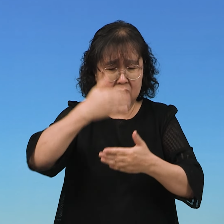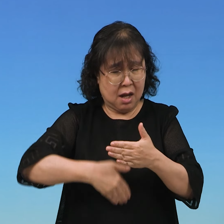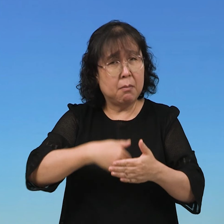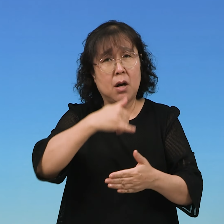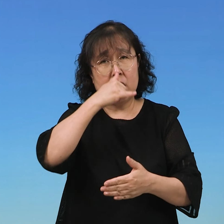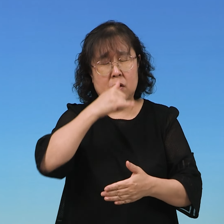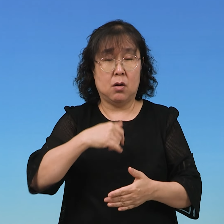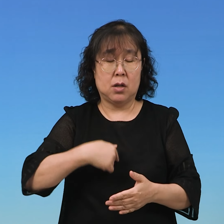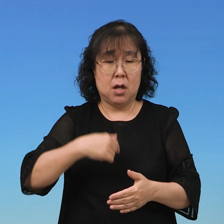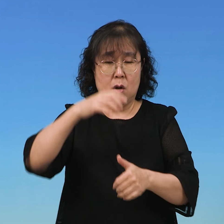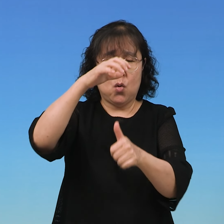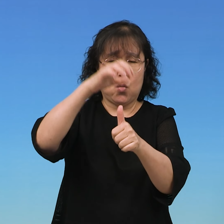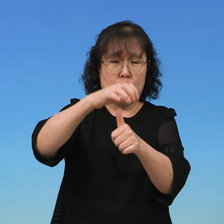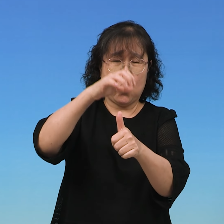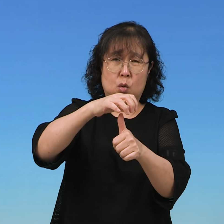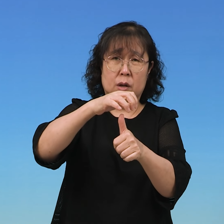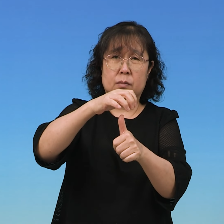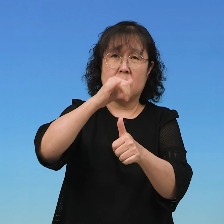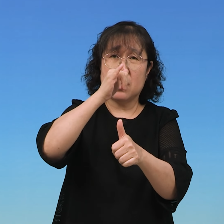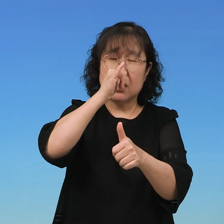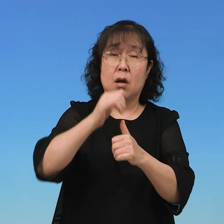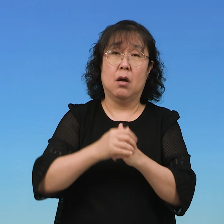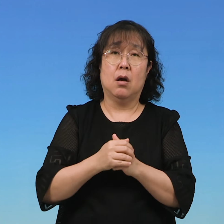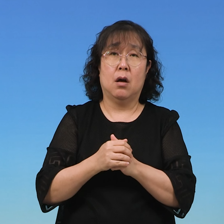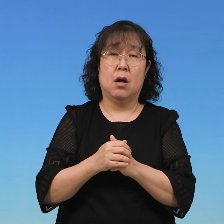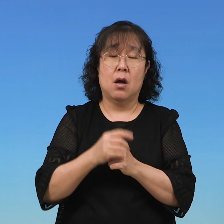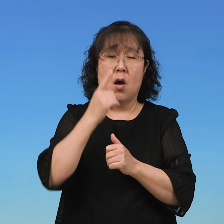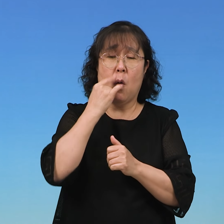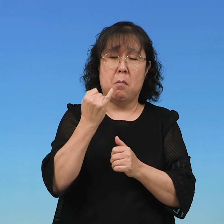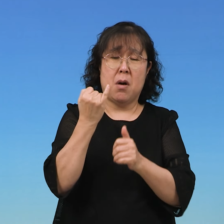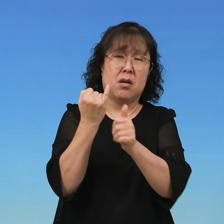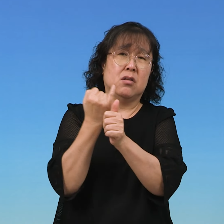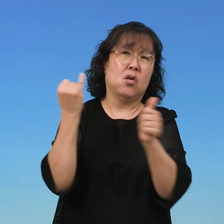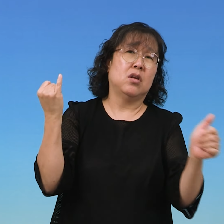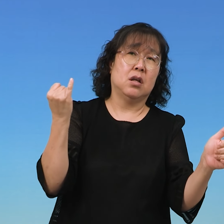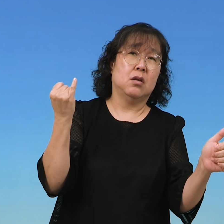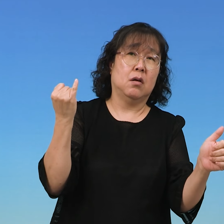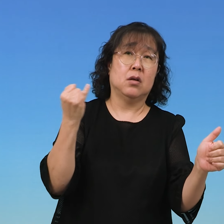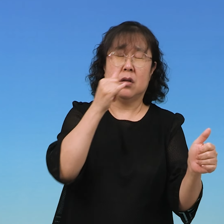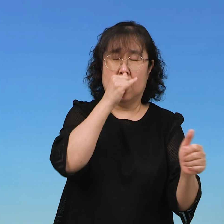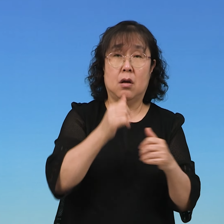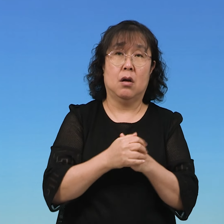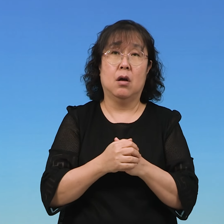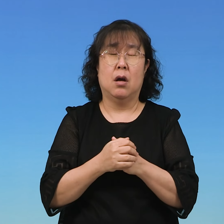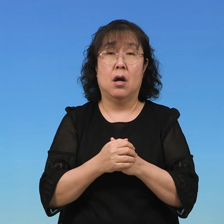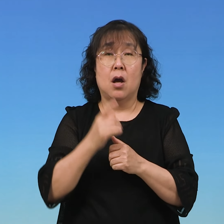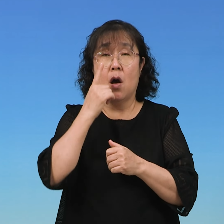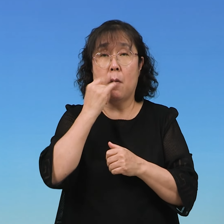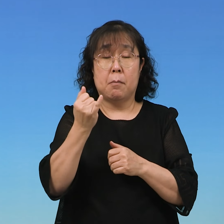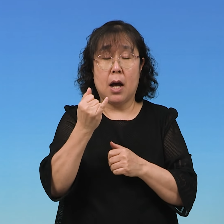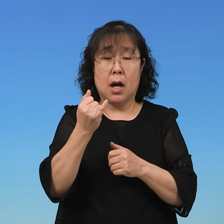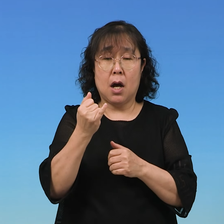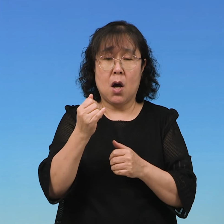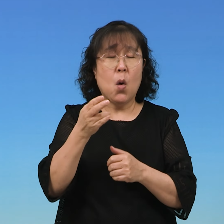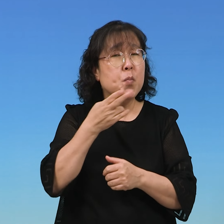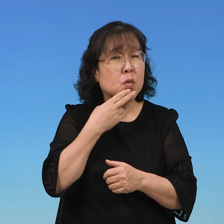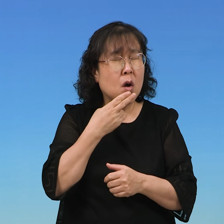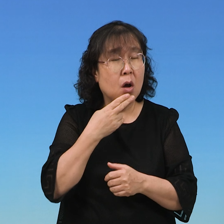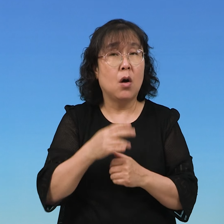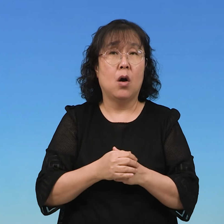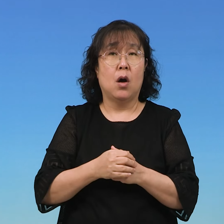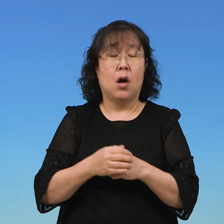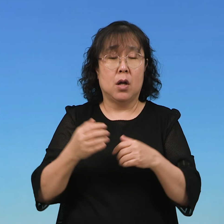야곱이 고립되고 단절된 상태 아닙니까? 치마폭에 쌓여있던 야곱이 지금 엄마가 부재한